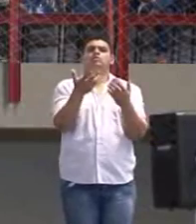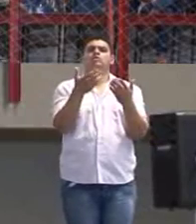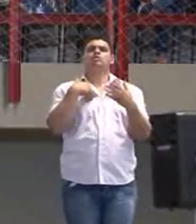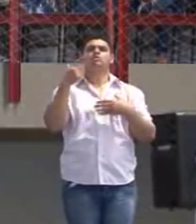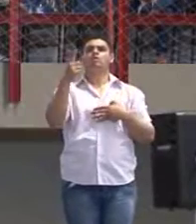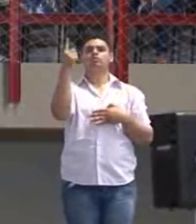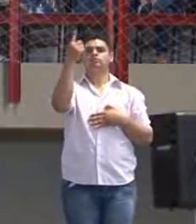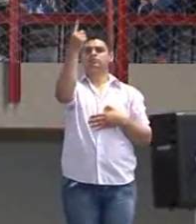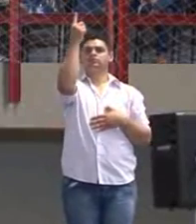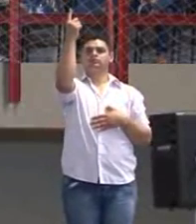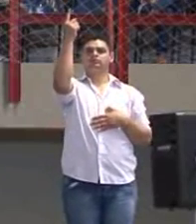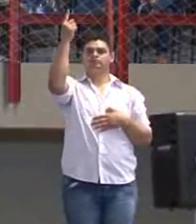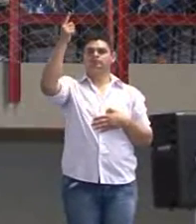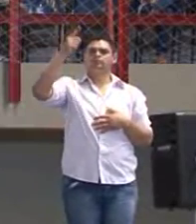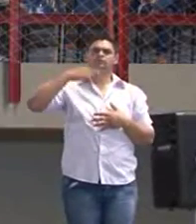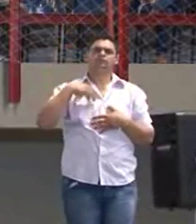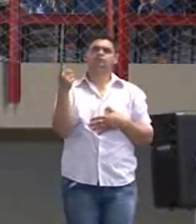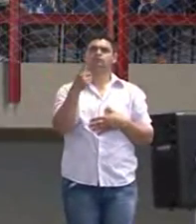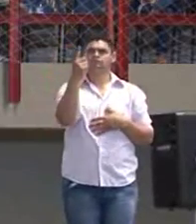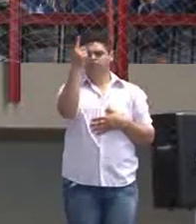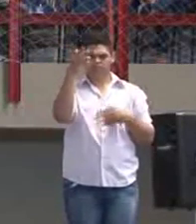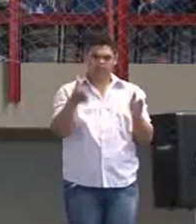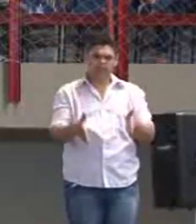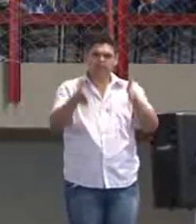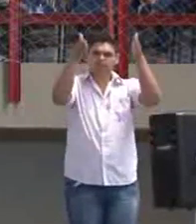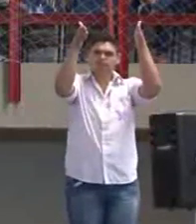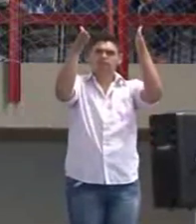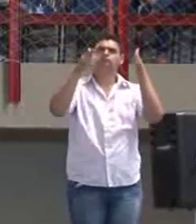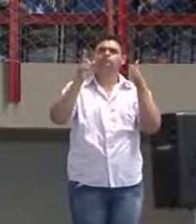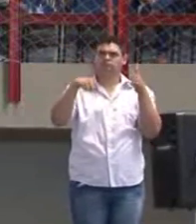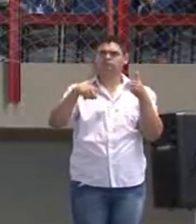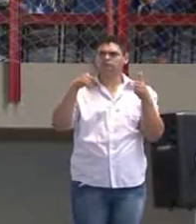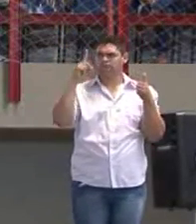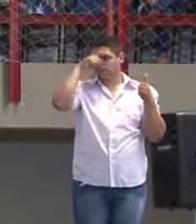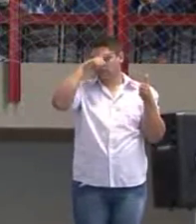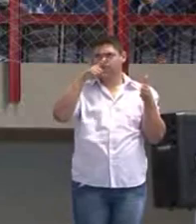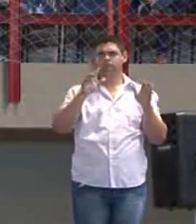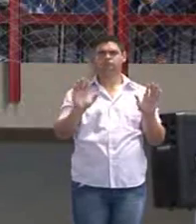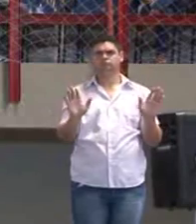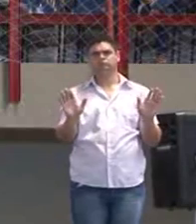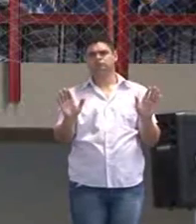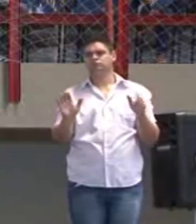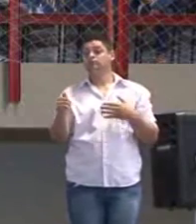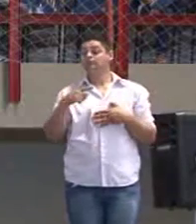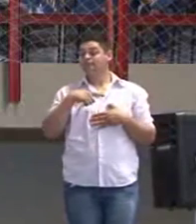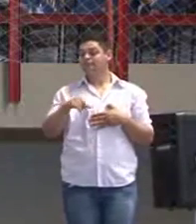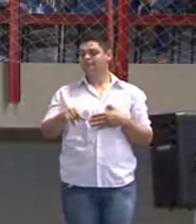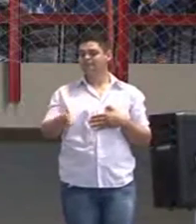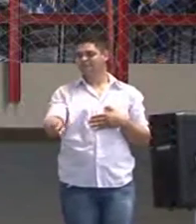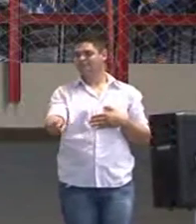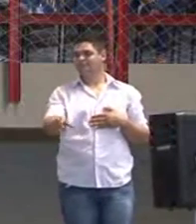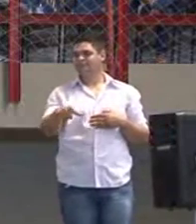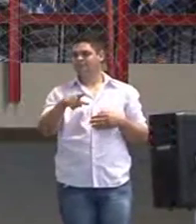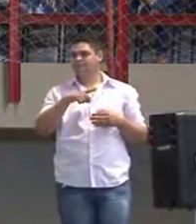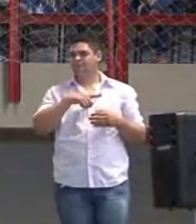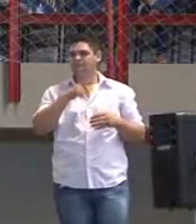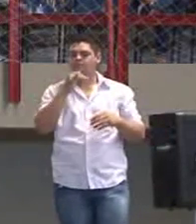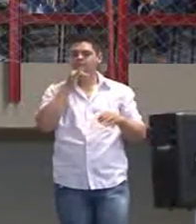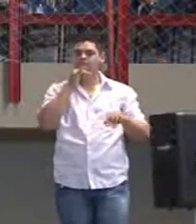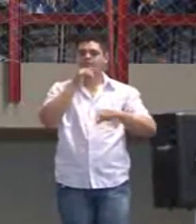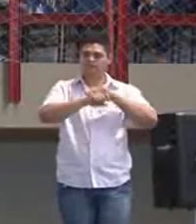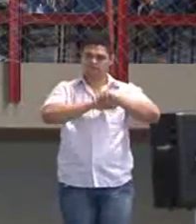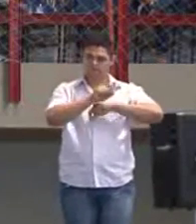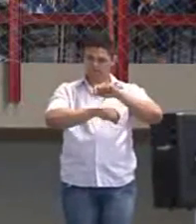prédio. Será que para calcular a altura de um prédio é muito trabalhoso? Não. Se você tiver um equipamentozinho desse e você